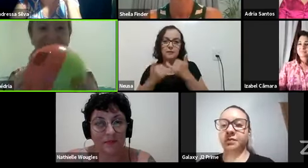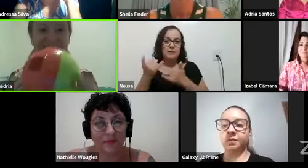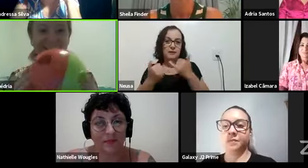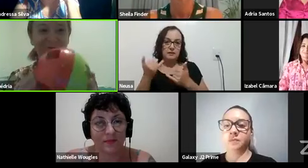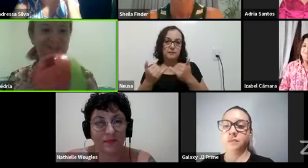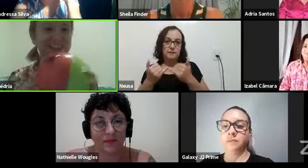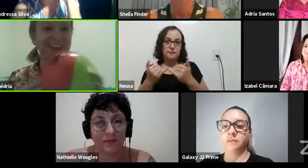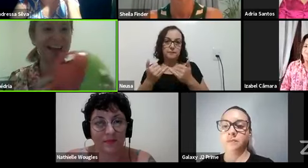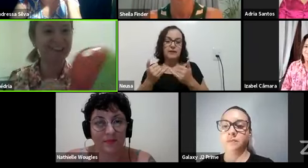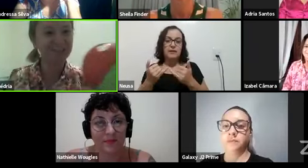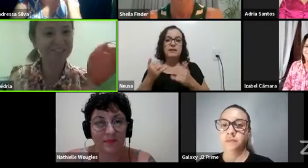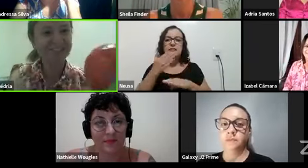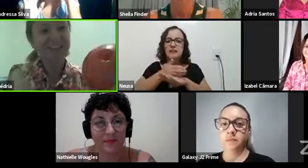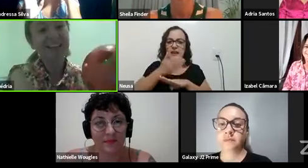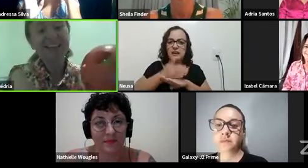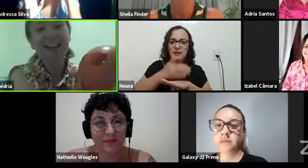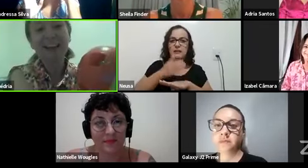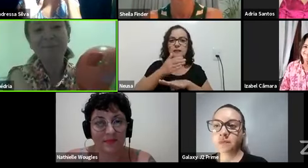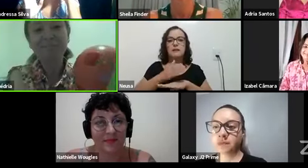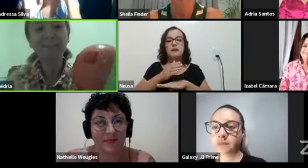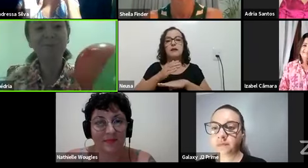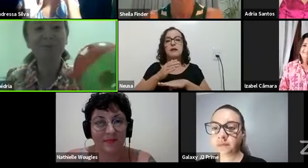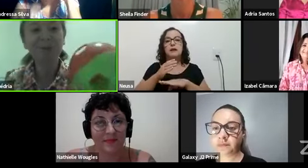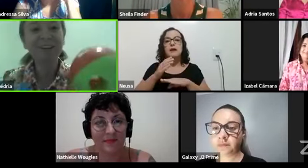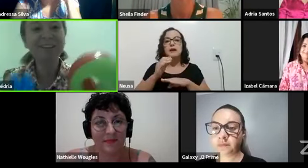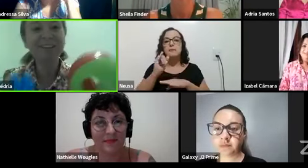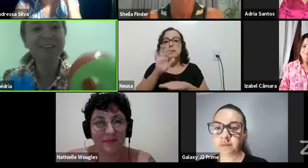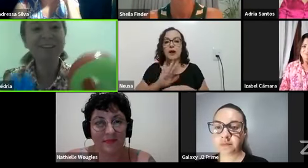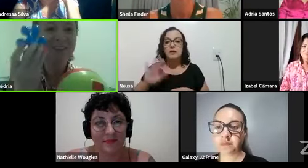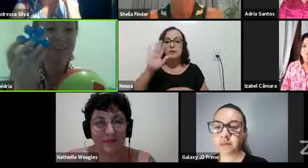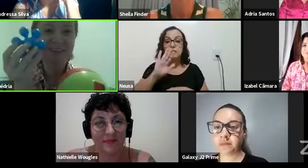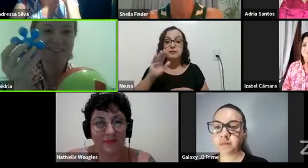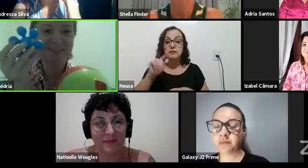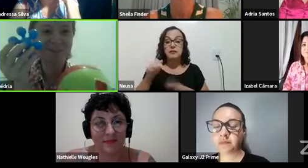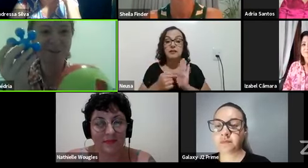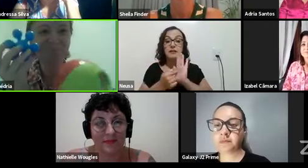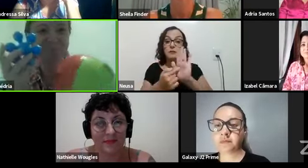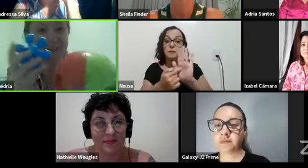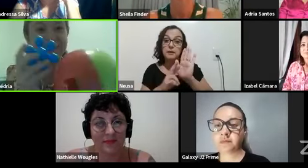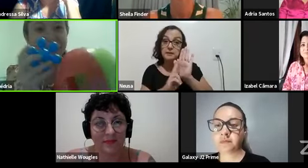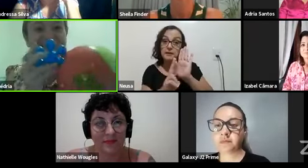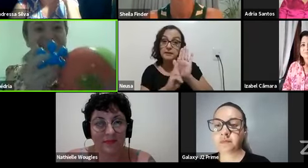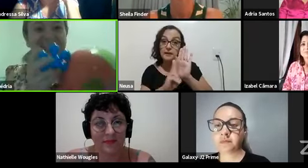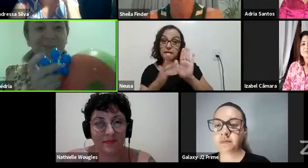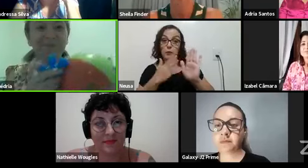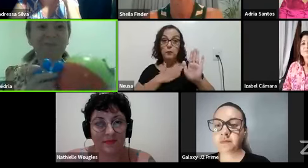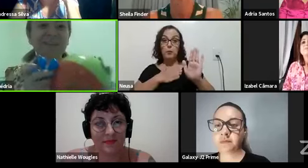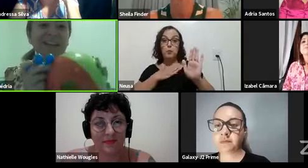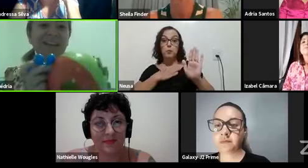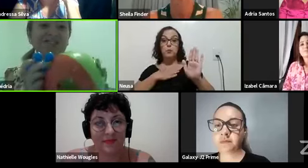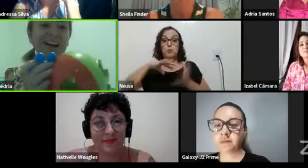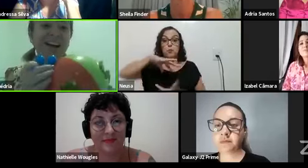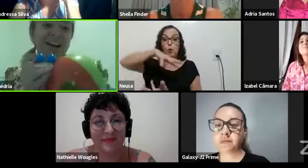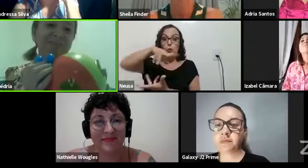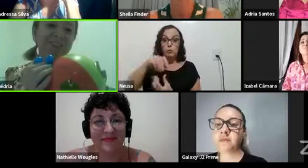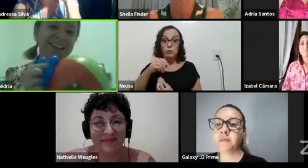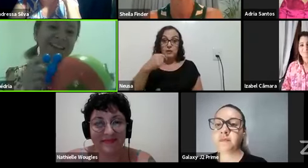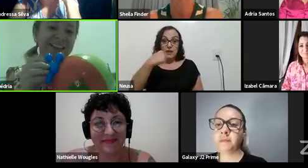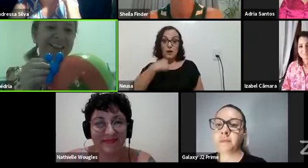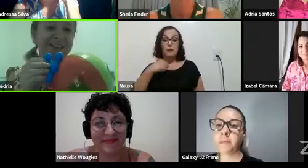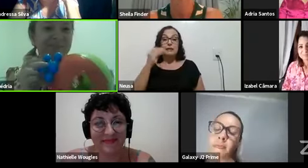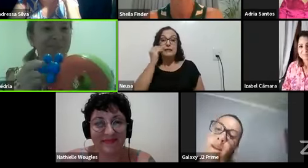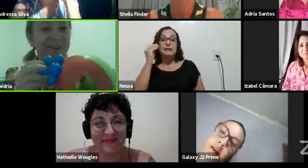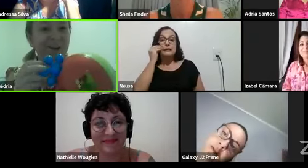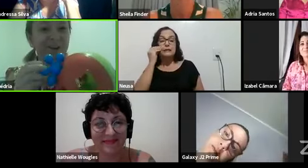tem, a gente treina os encaixes e ele representa o mundo que eu cresci, né? Então, essa sou eu. Tentando me encaixar a